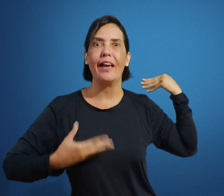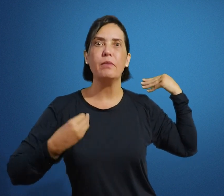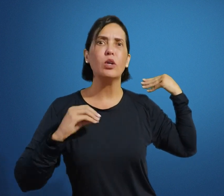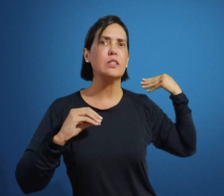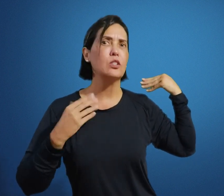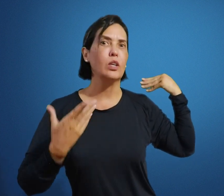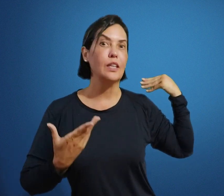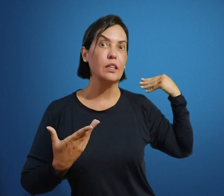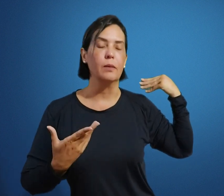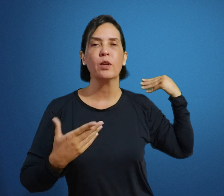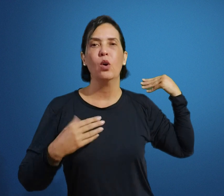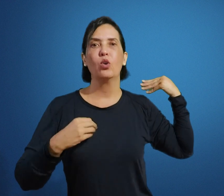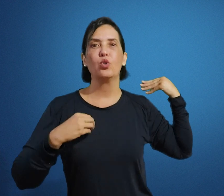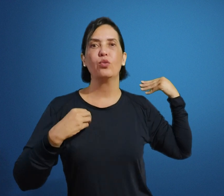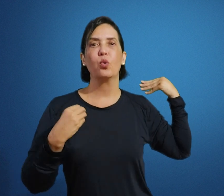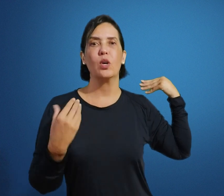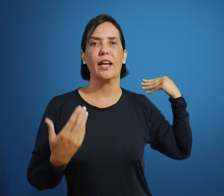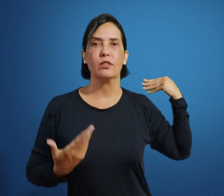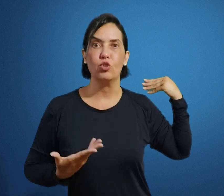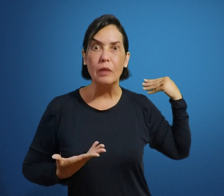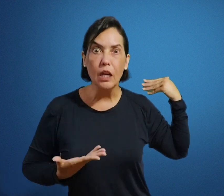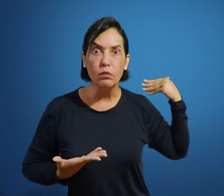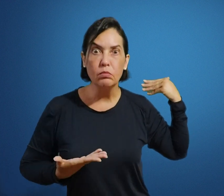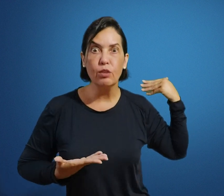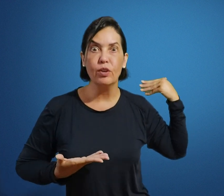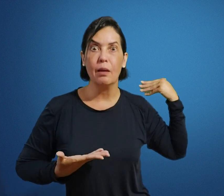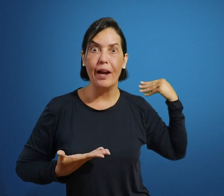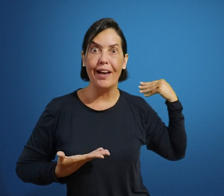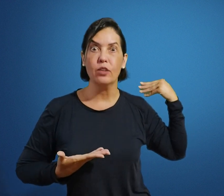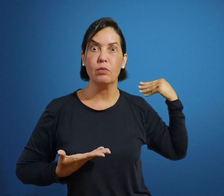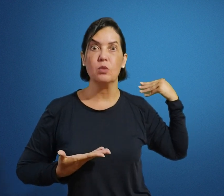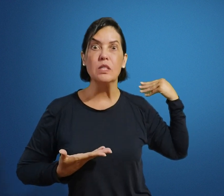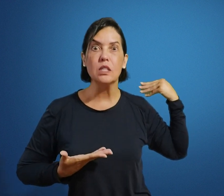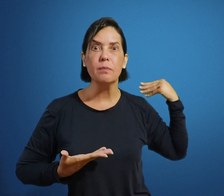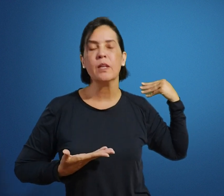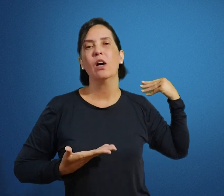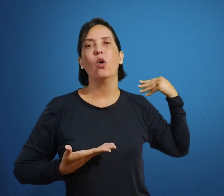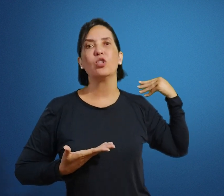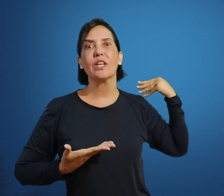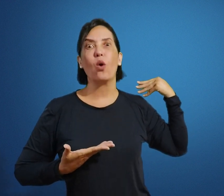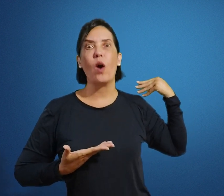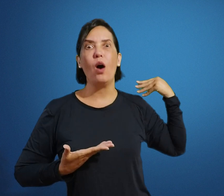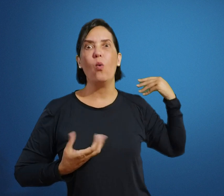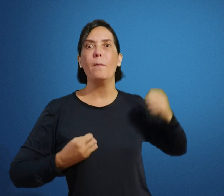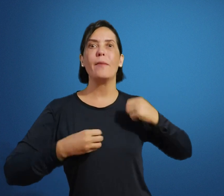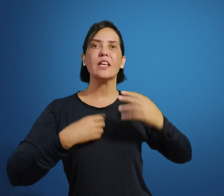em 1880, onde houve o Congresso de Milão, que foi demarcado mesmo em si, onde na qual, mesmo